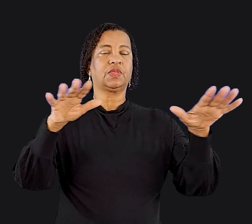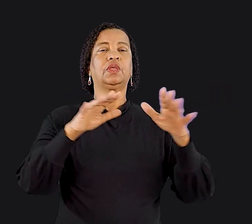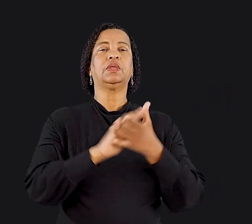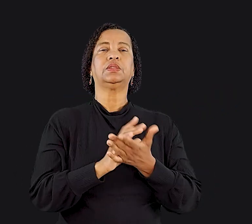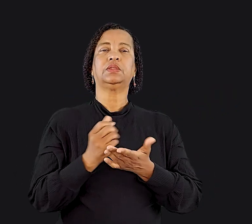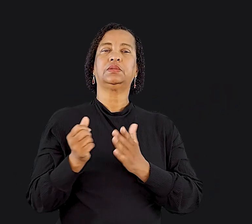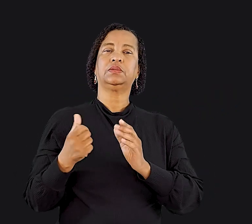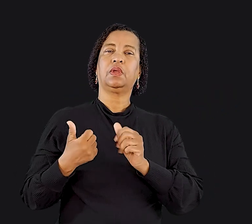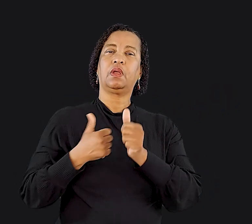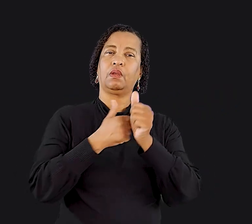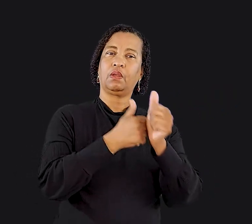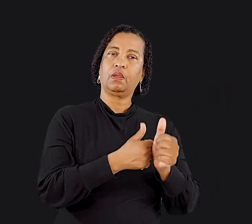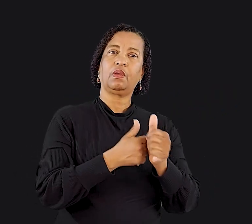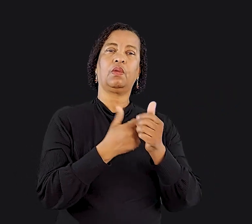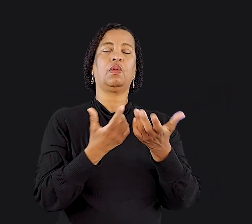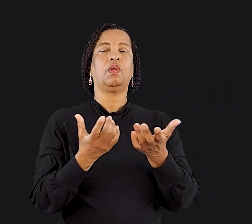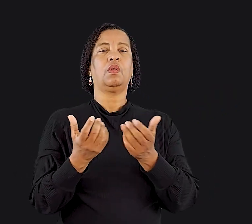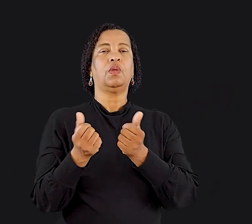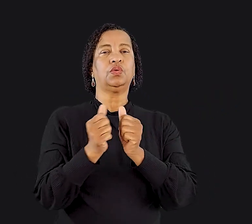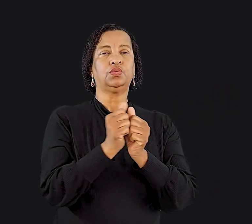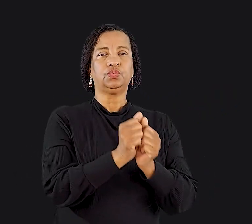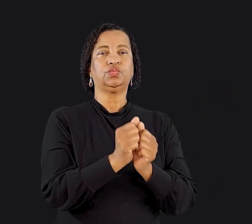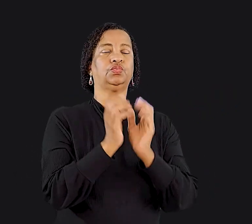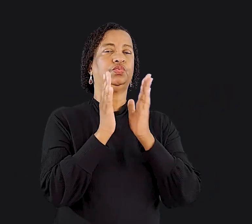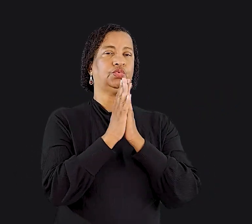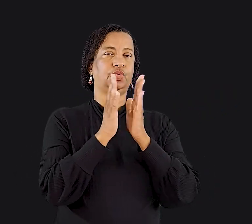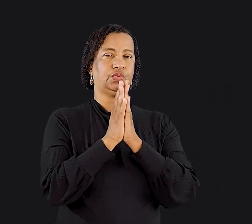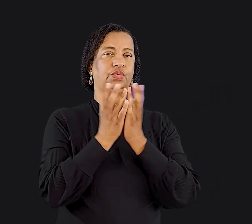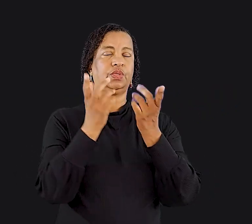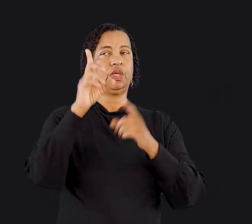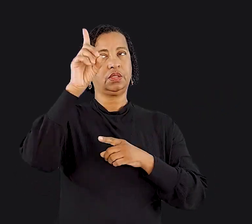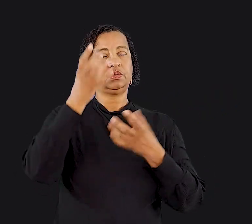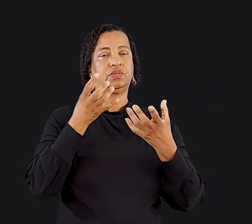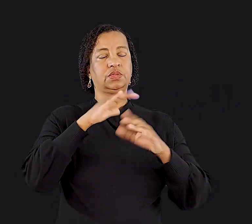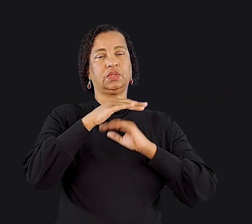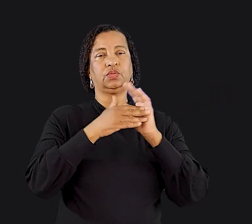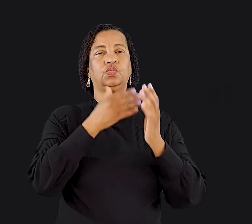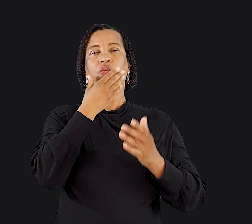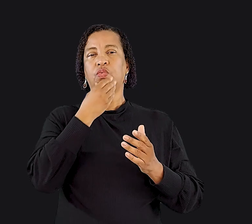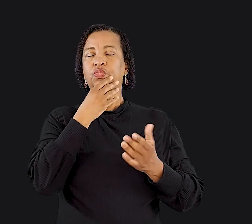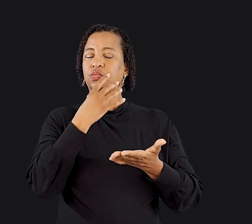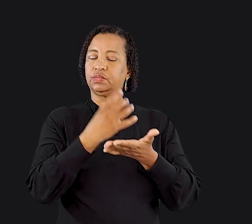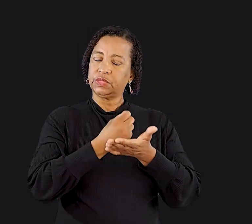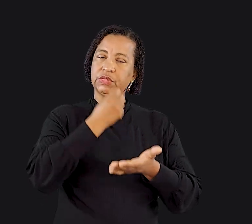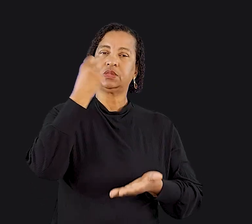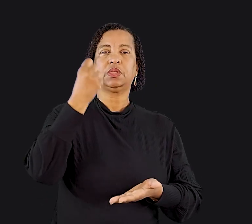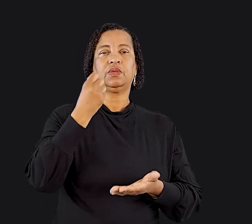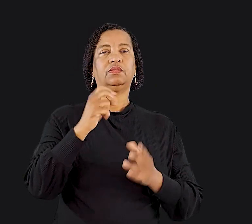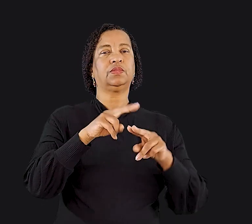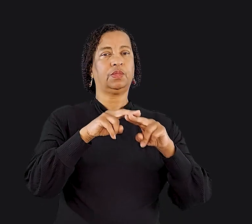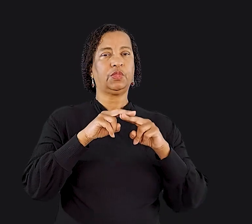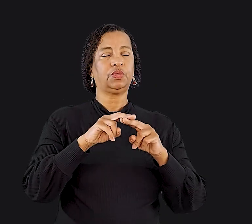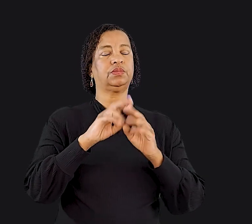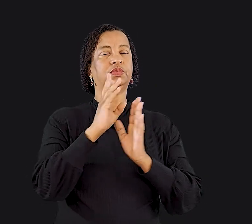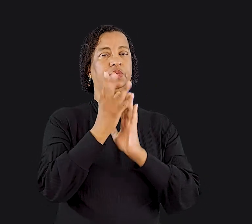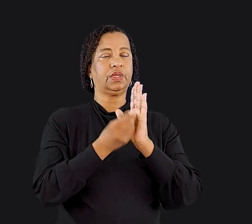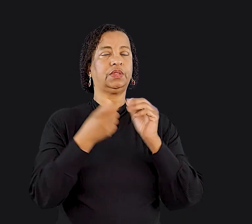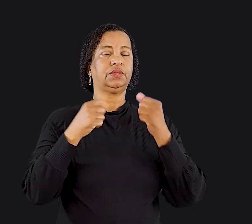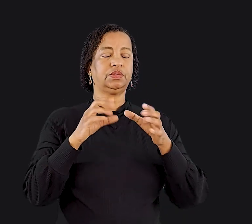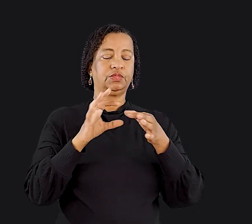proclamada acompanhada de oração. Deus quer que todos os homens sejam salvos. Por isso a igreja deve se unir em oração por